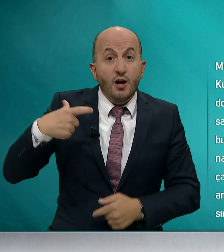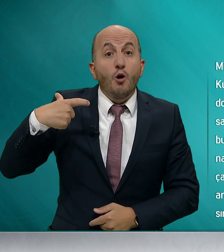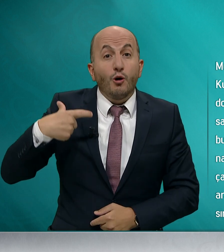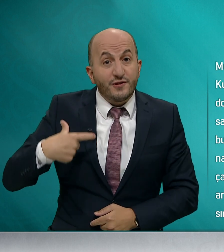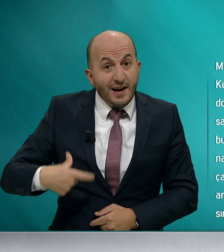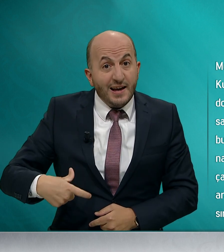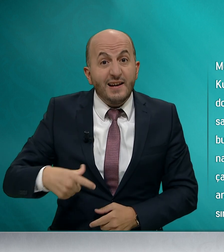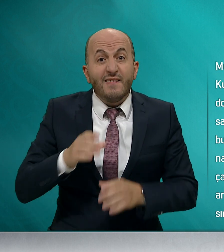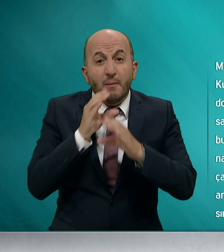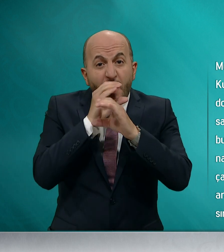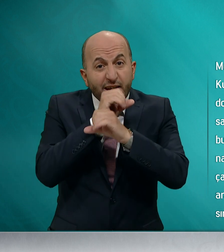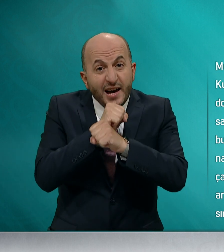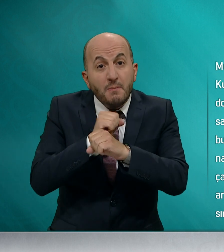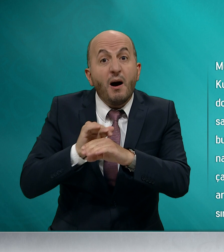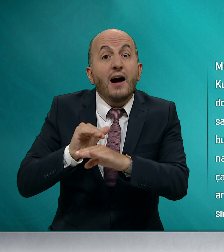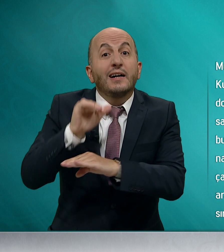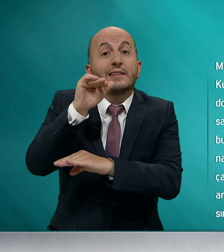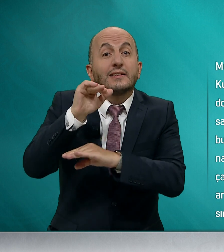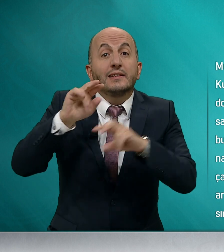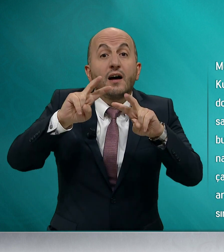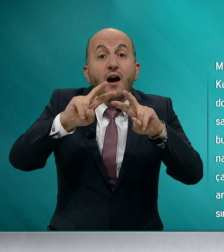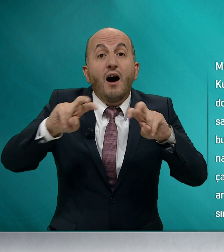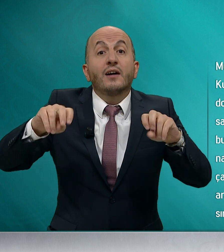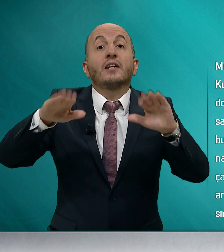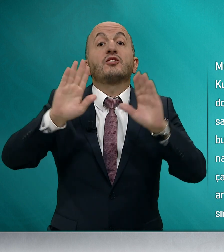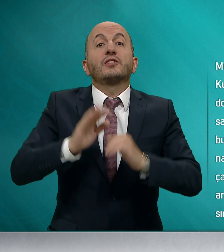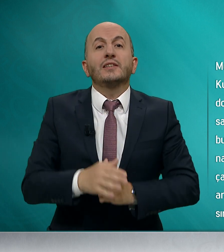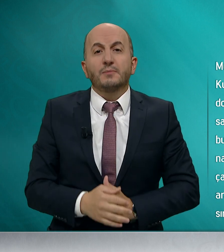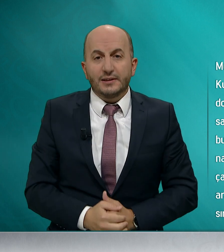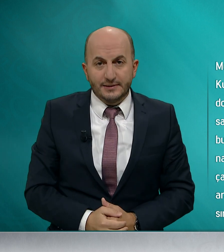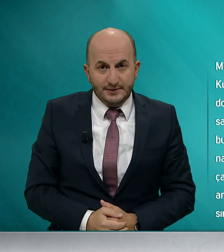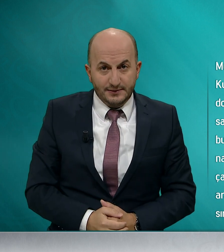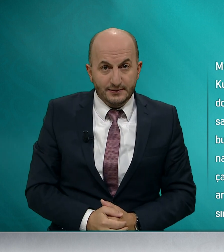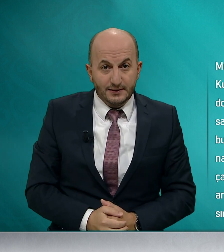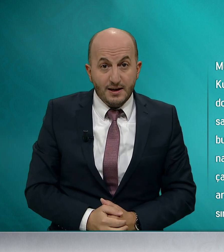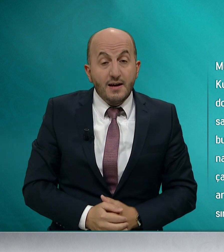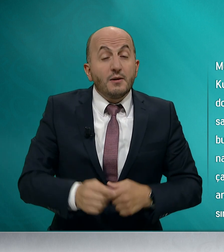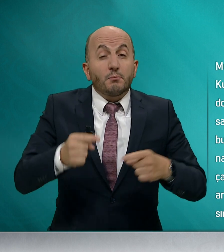Birbirinizin özel ve mahrem hayatını araştırmayın.